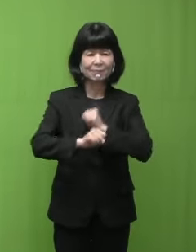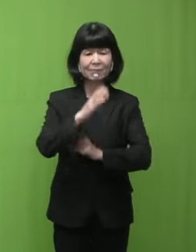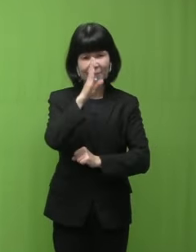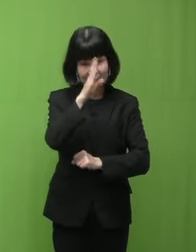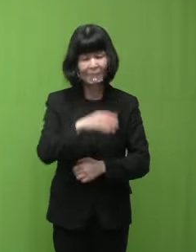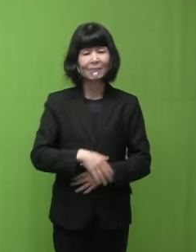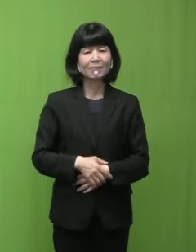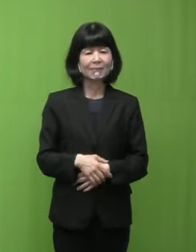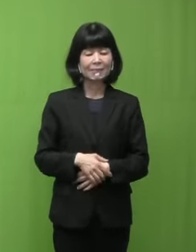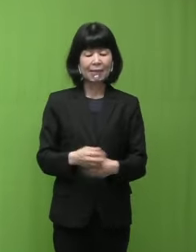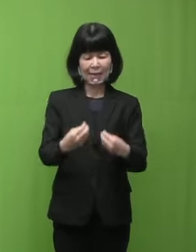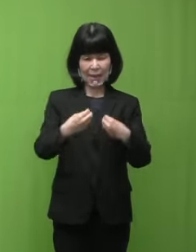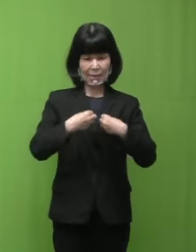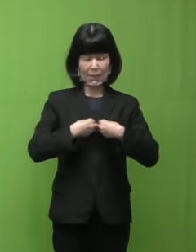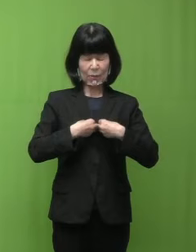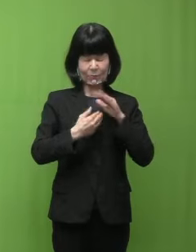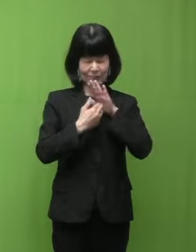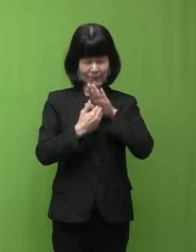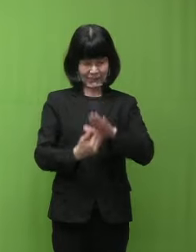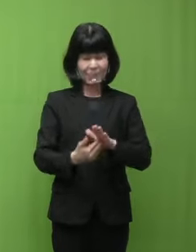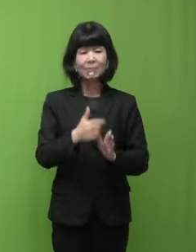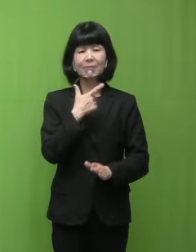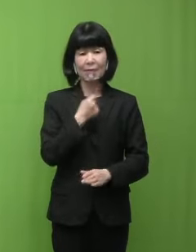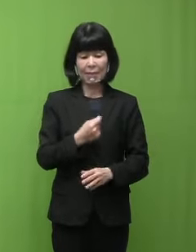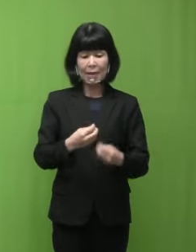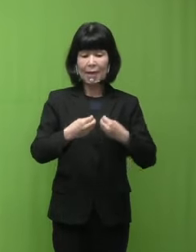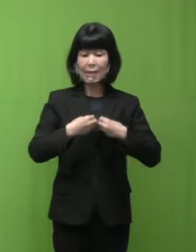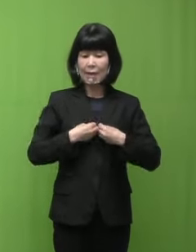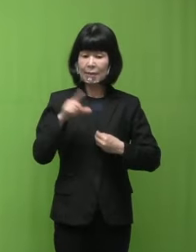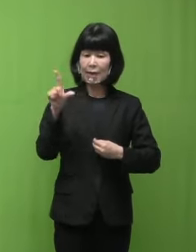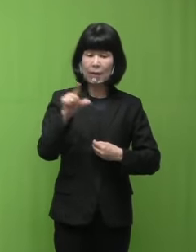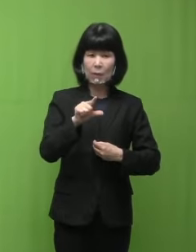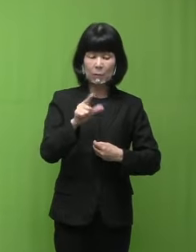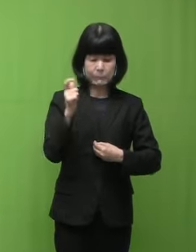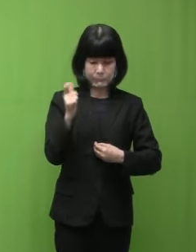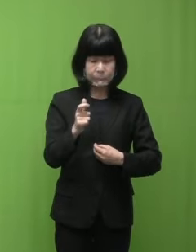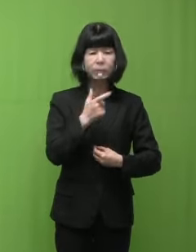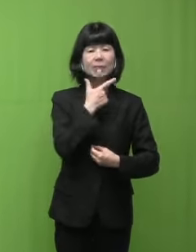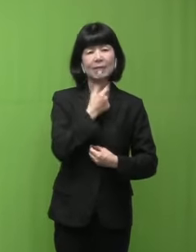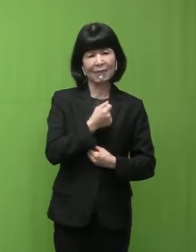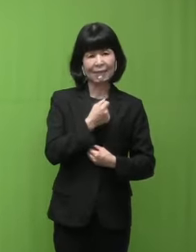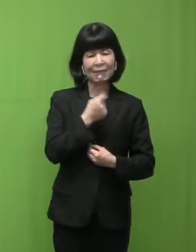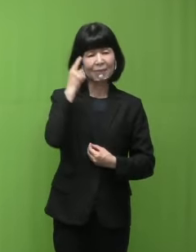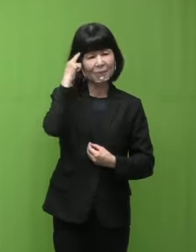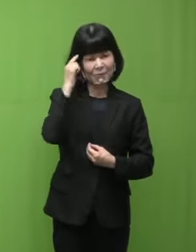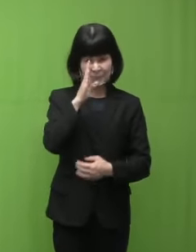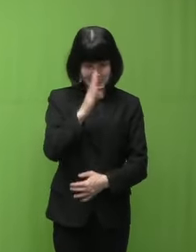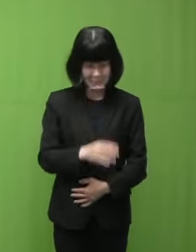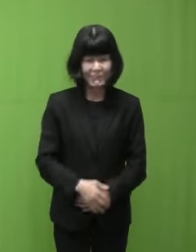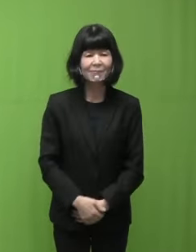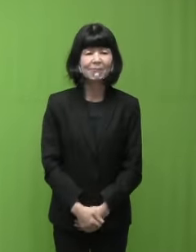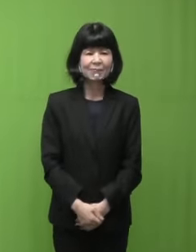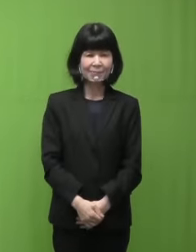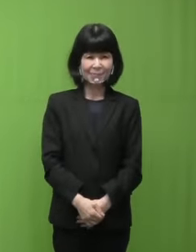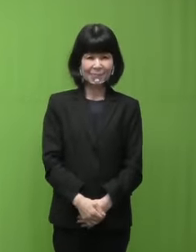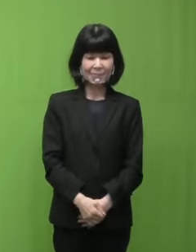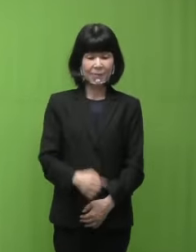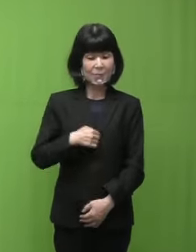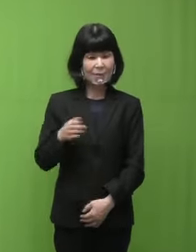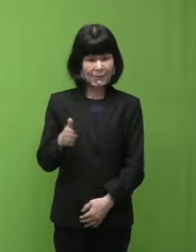感染を抑えていく関西の減少傾向を確かなものにしていくそういう形でよろしくお願いしたいと思います私は以上